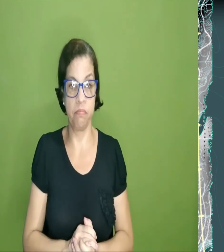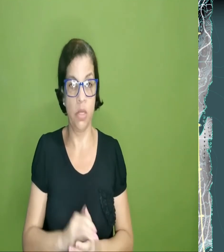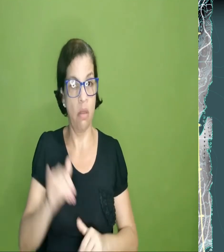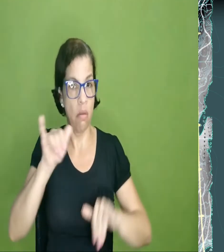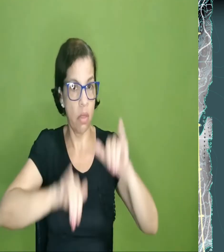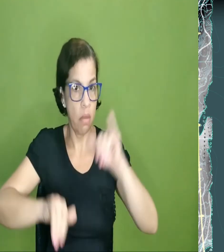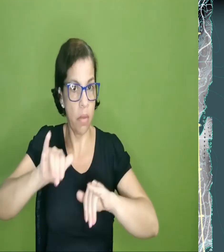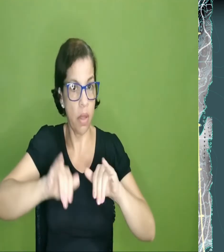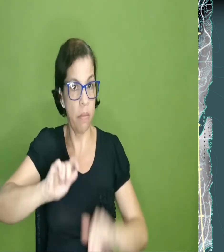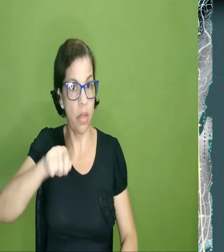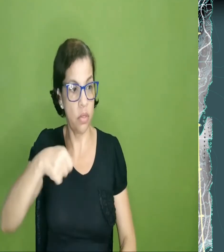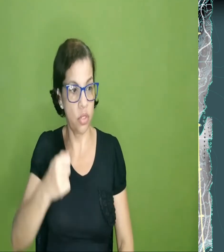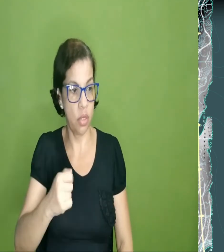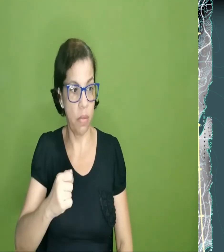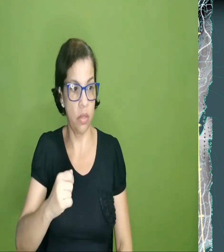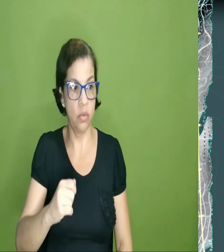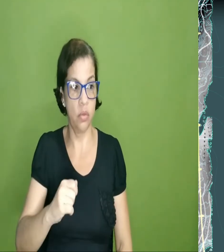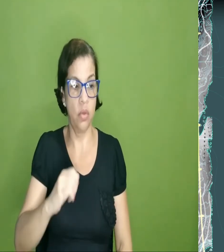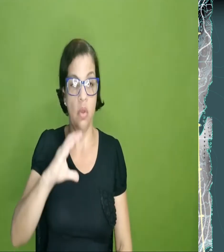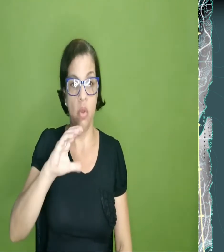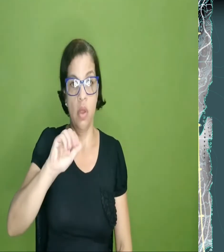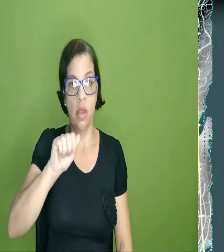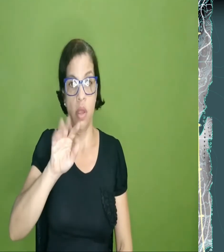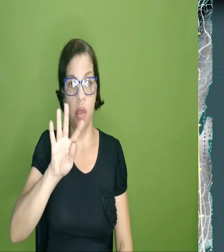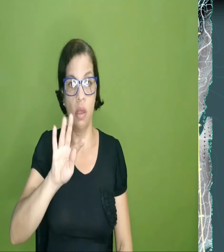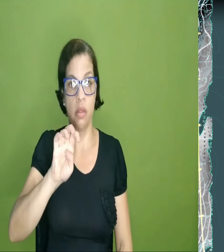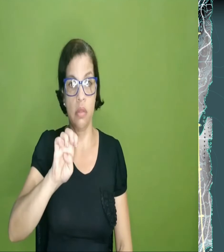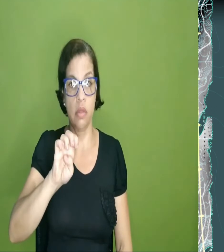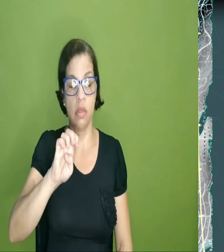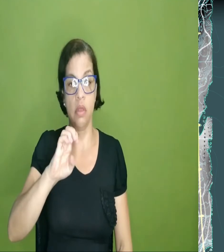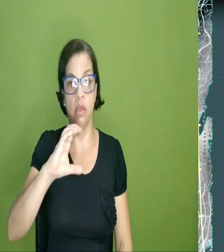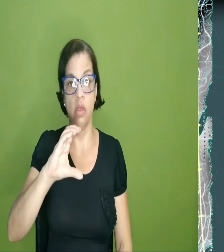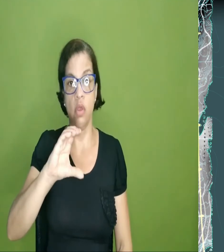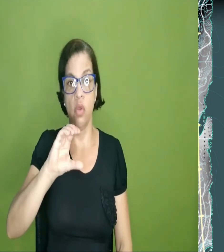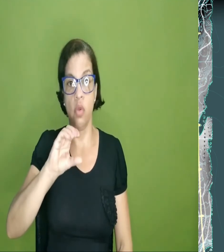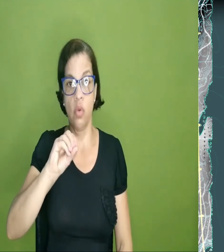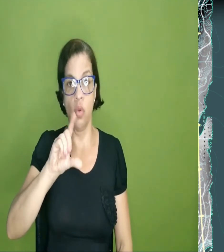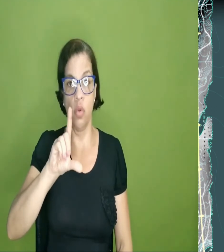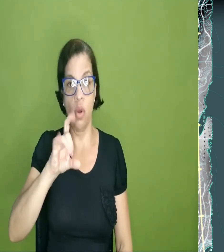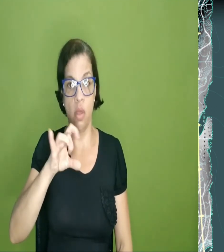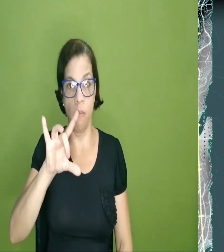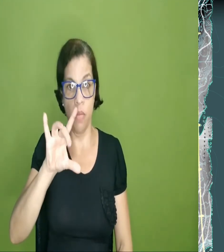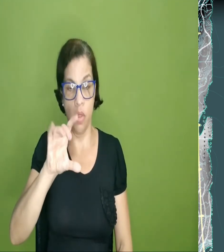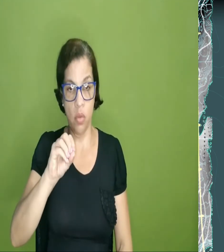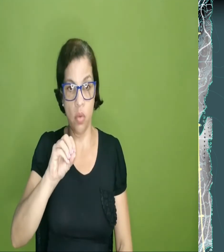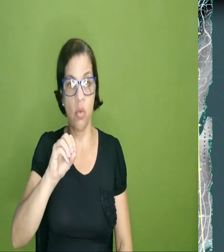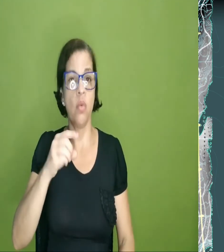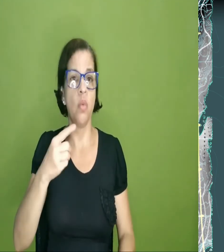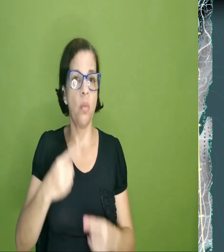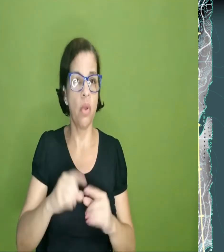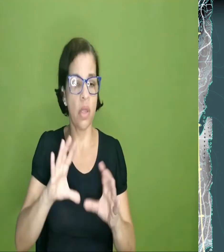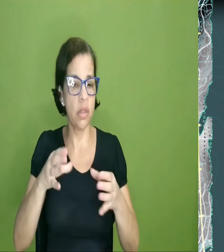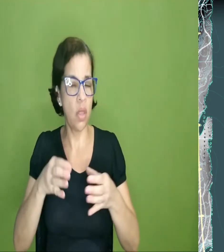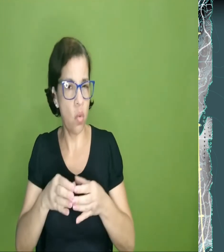Quimicamente são chamados de catecolamínicos por apresentarem um grupo catecólico em sua estrutura, mas nós não vamos entrar